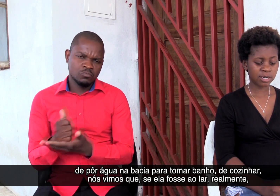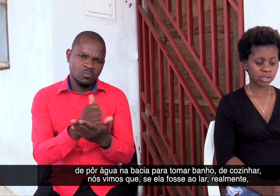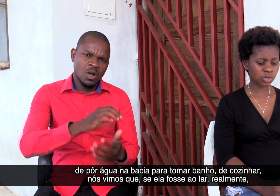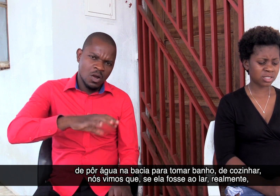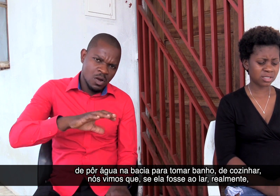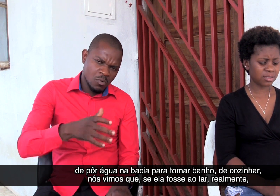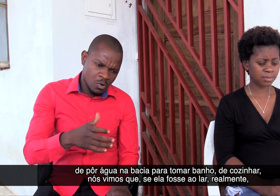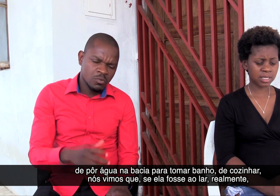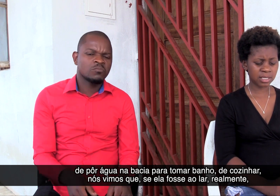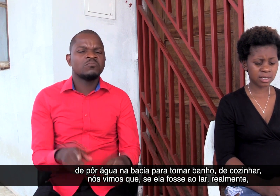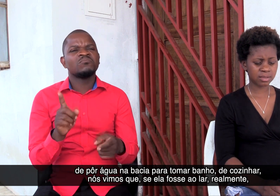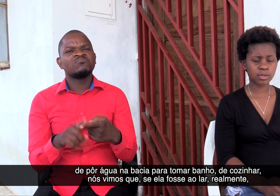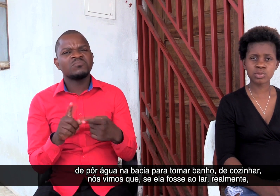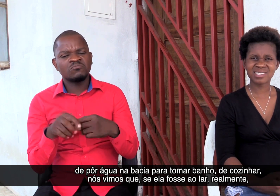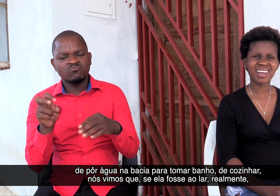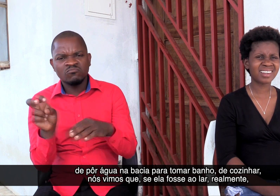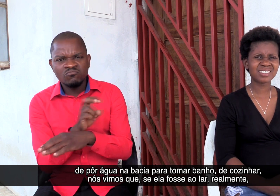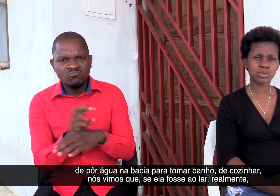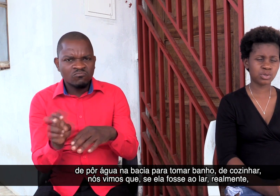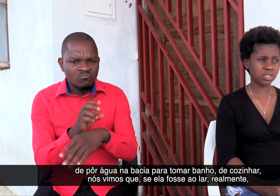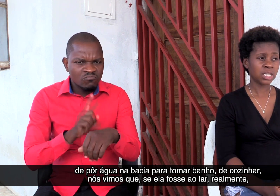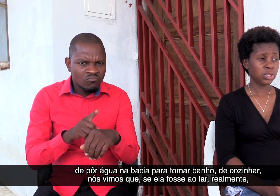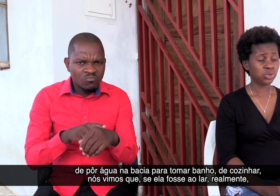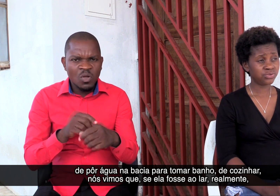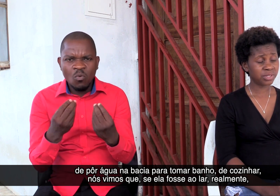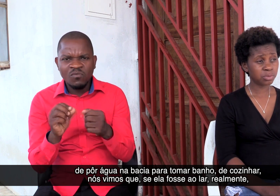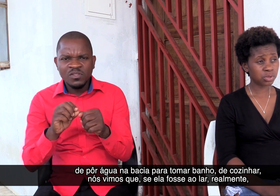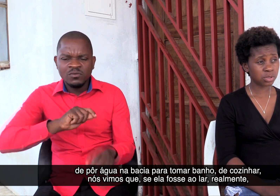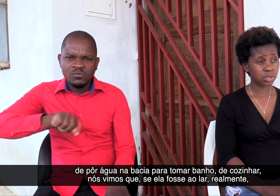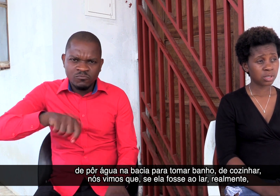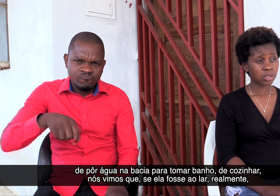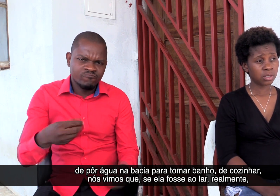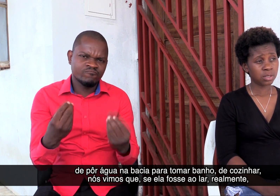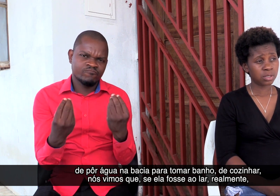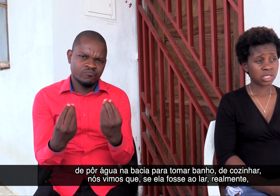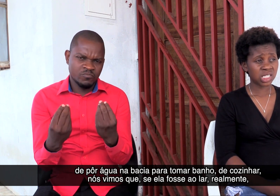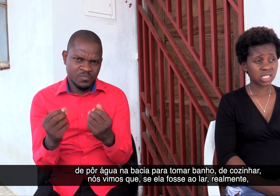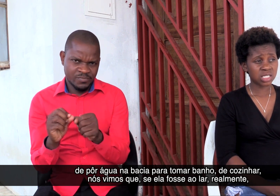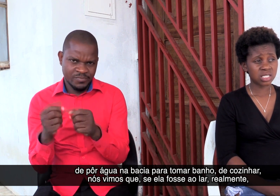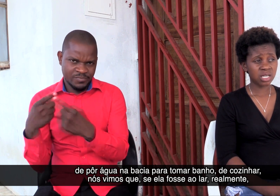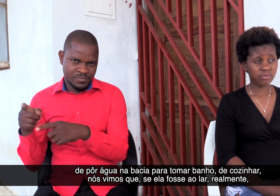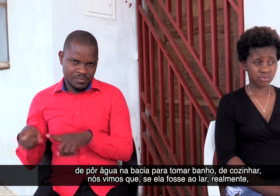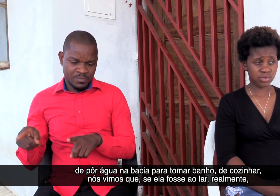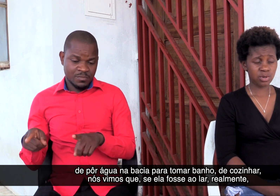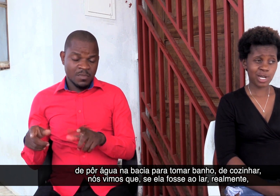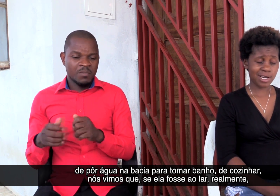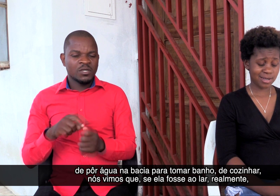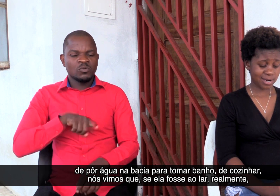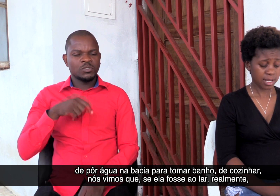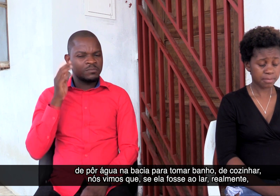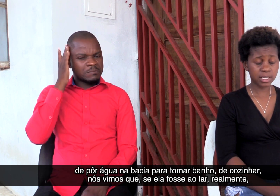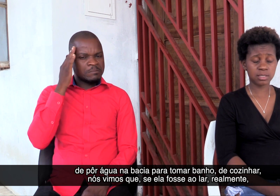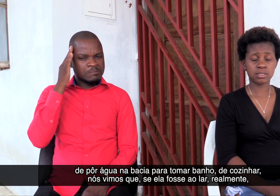de ver as horas, até cozinhar, essas coisas. Nós vimos que se ela fosse ao